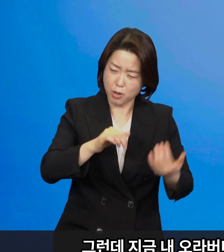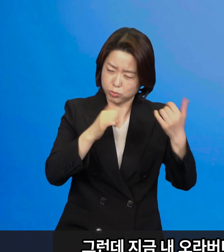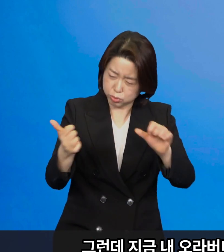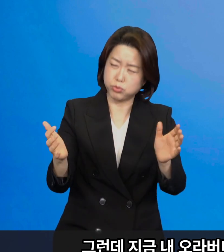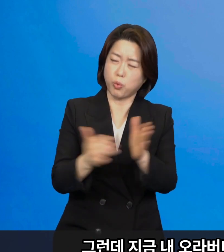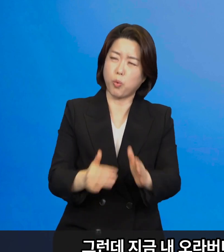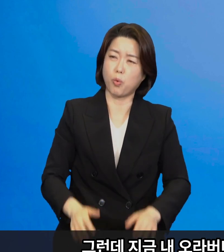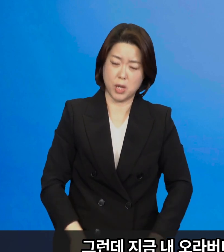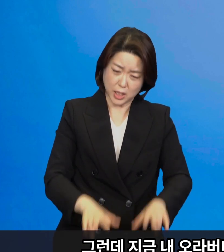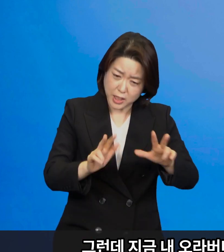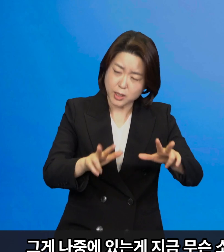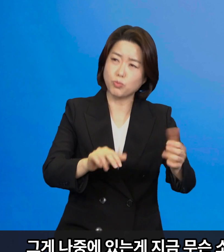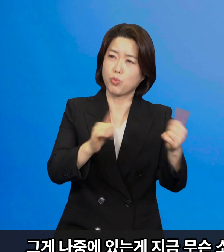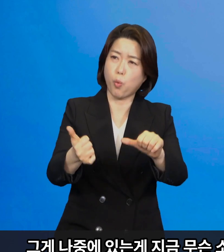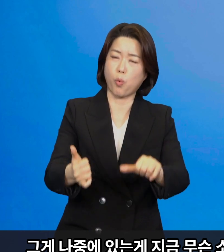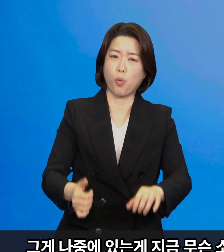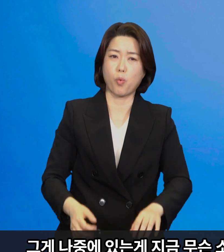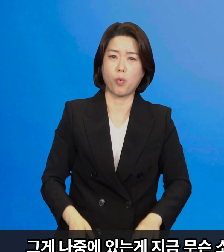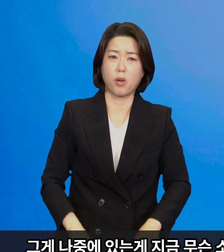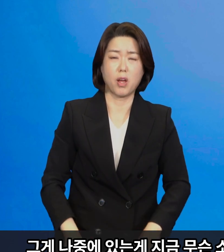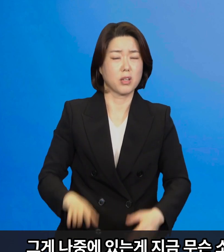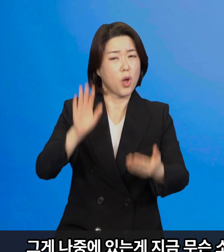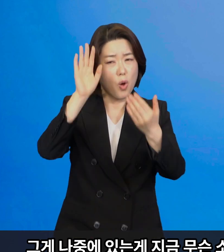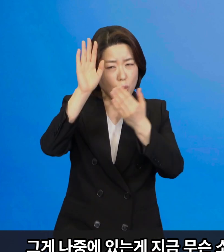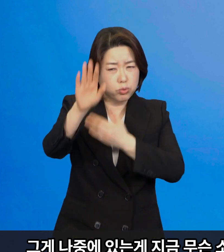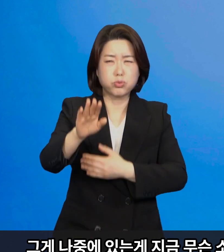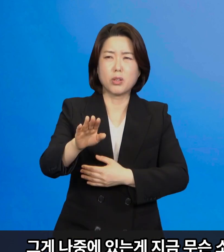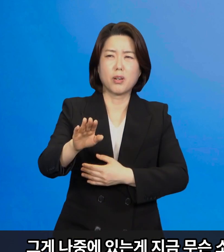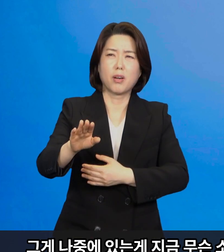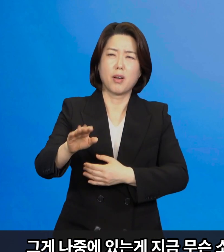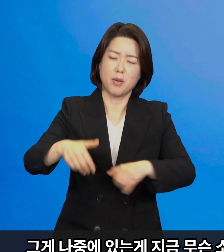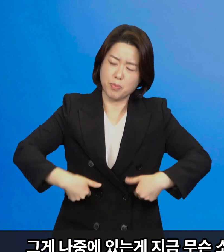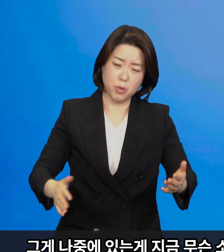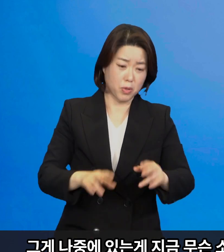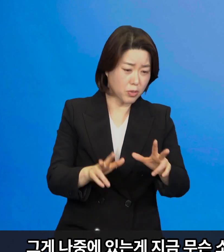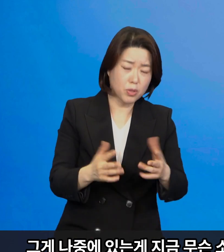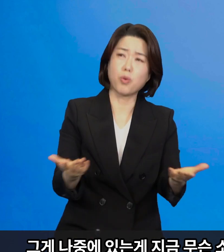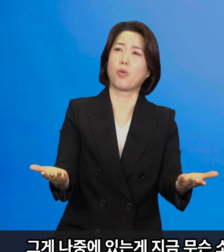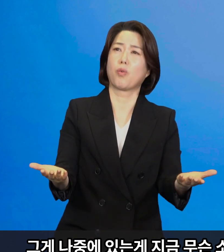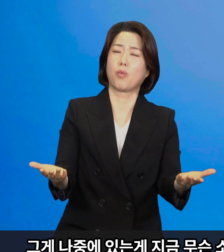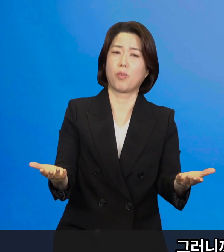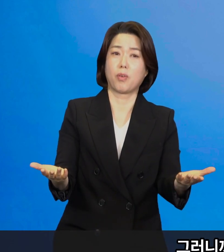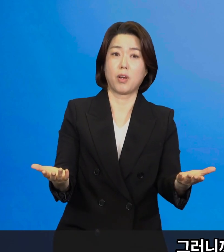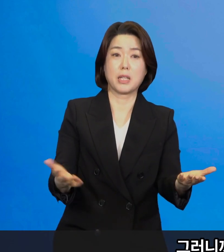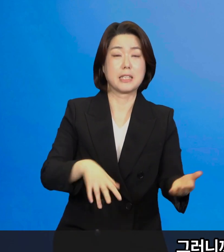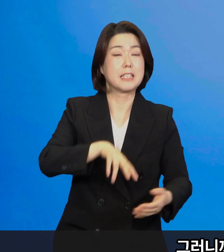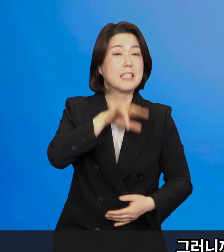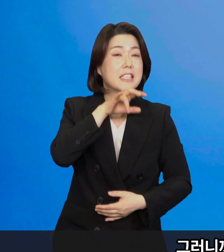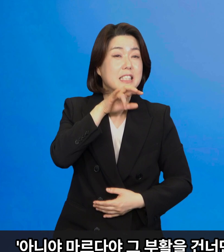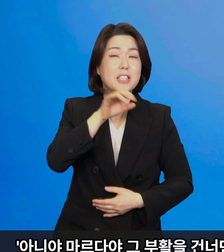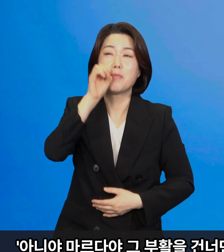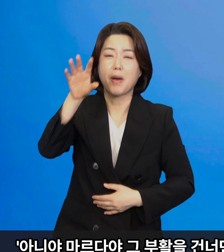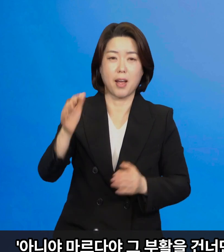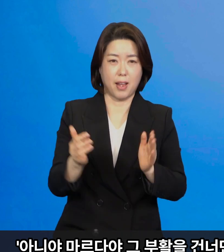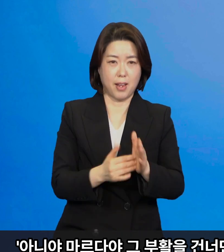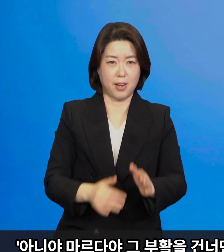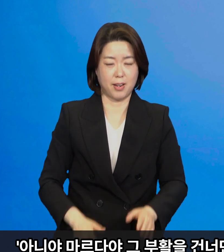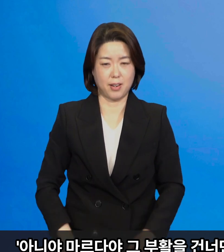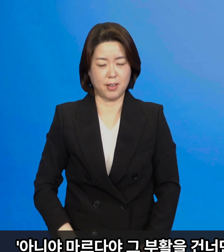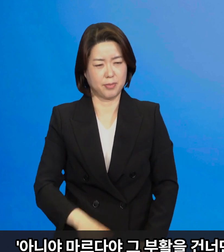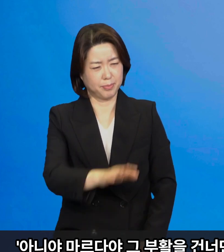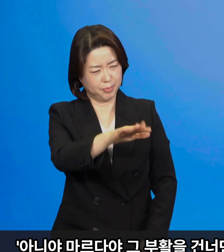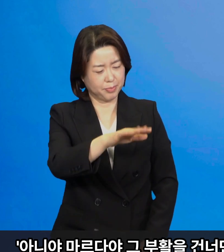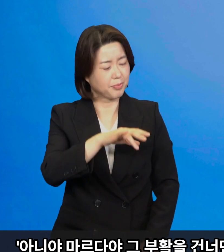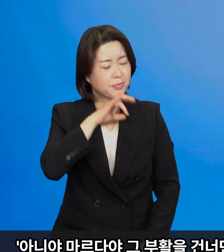않았습니까? 지금 그게 나중에 있는 게 지금 무슨 소용입니까? 이런 식으로 얘기를 해요. 그러니까 예수님이 아니야